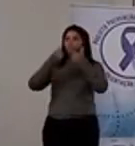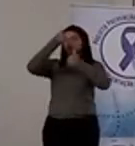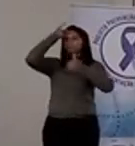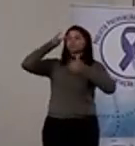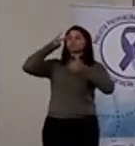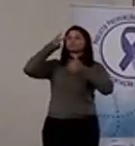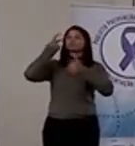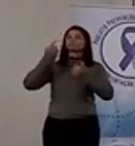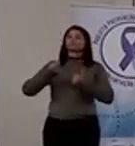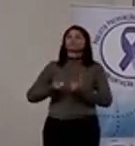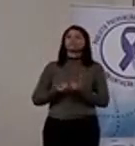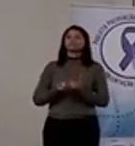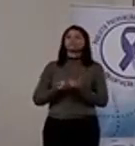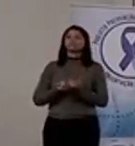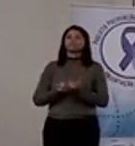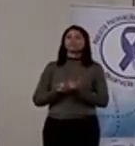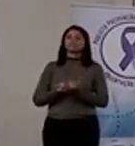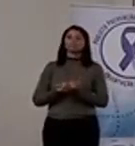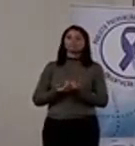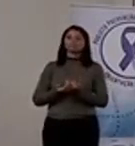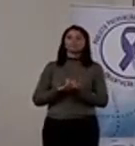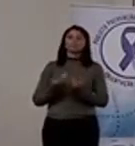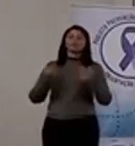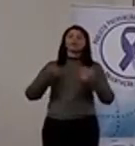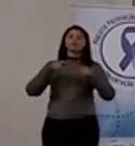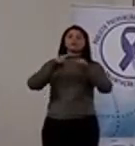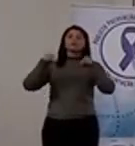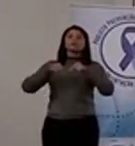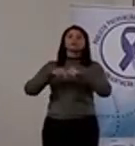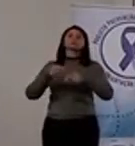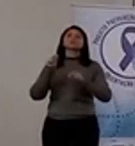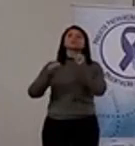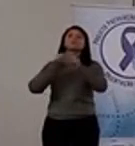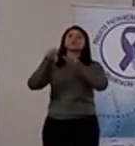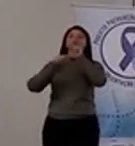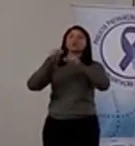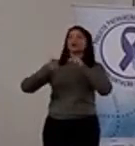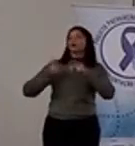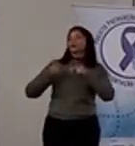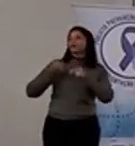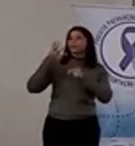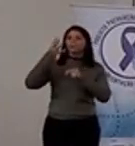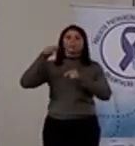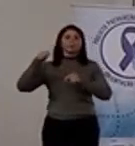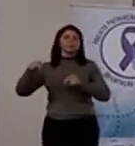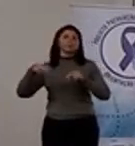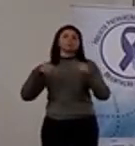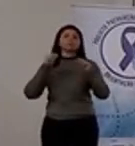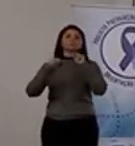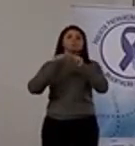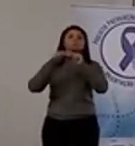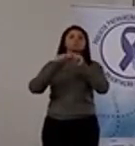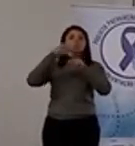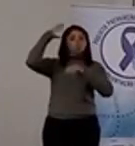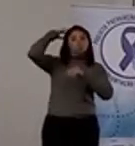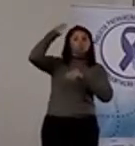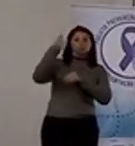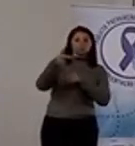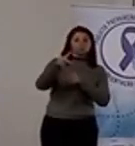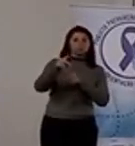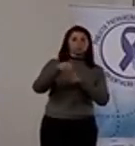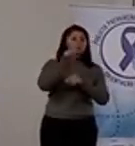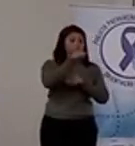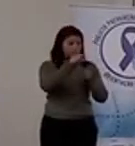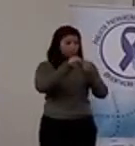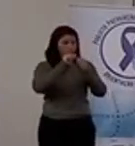Como inclusive já disse, nasceu uma criança com Down, a mulher tinha 47 anos. Tá vendo? Não foi culpa sua. Olha, você fez o teste? Você provou